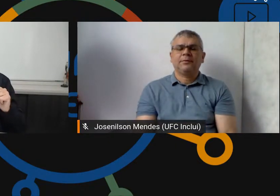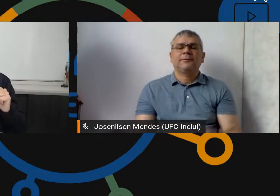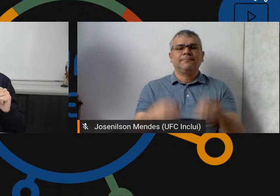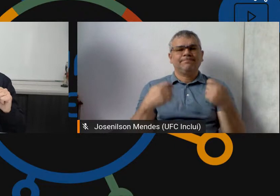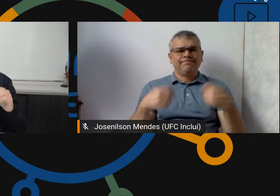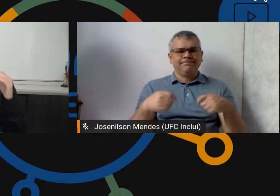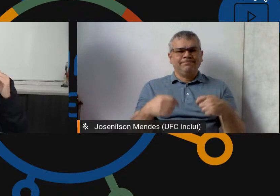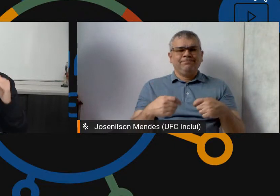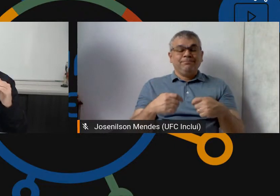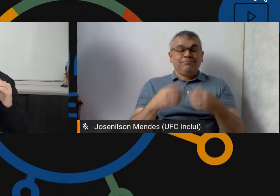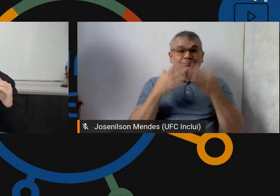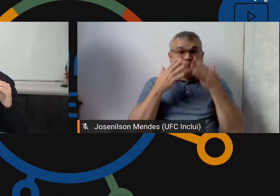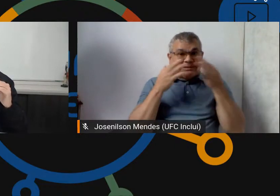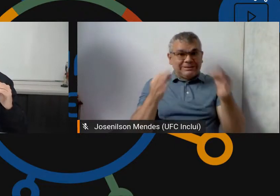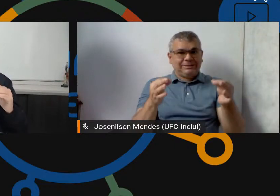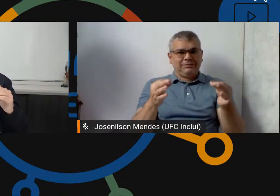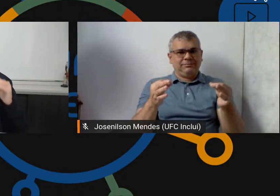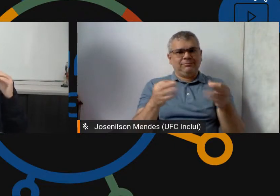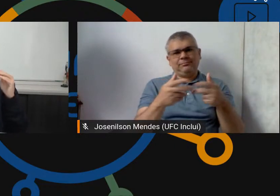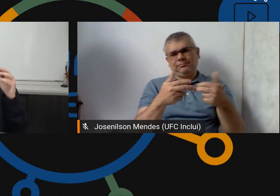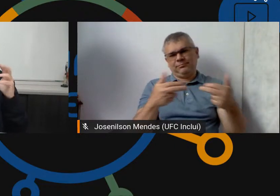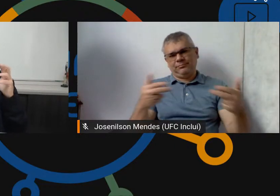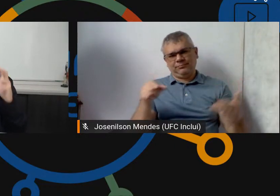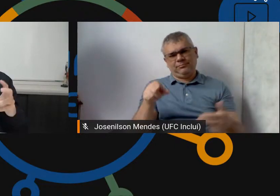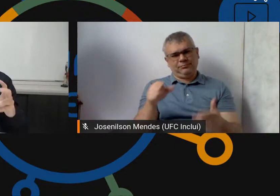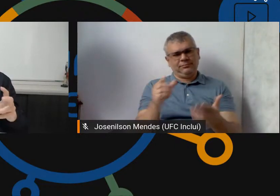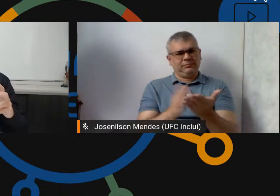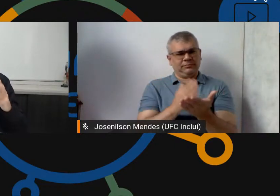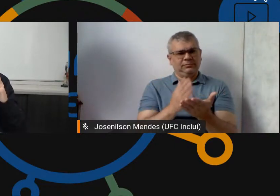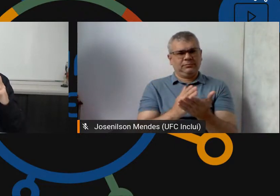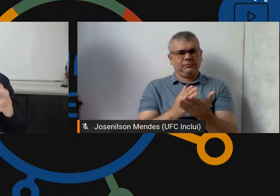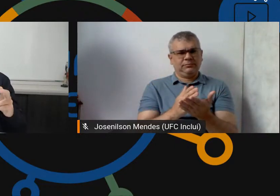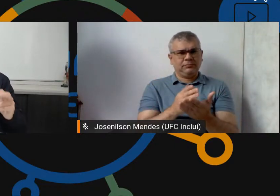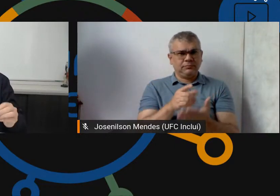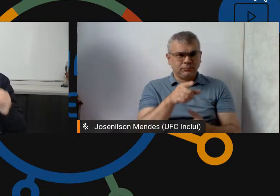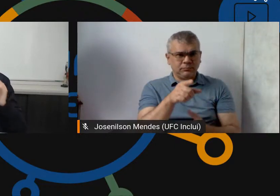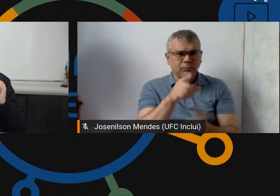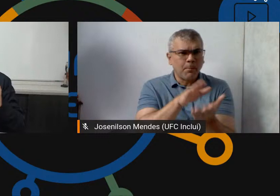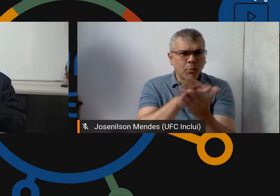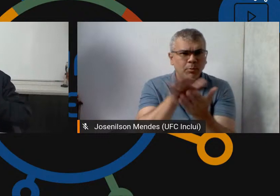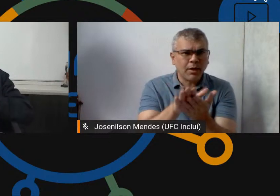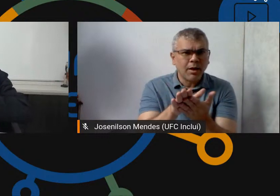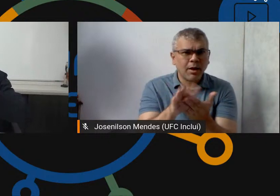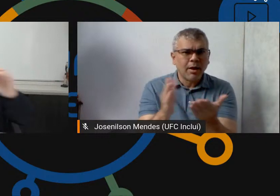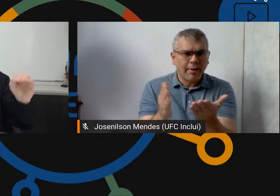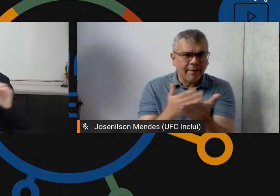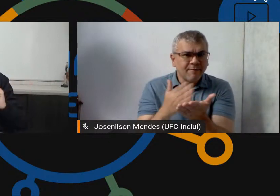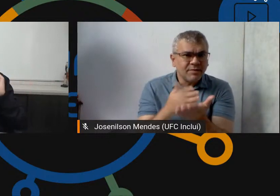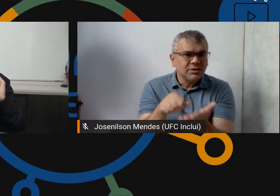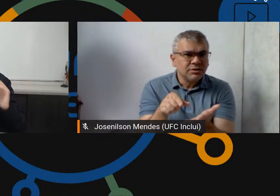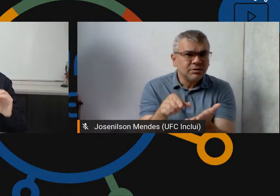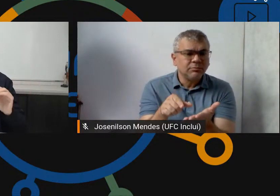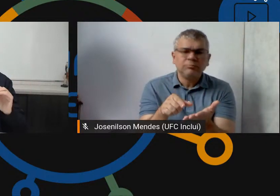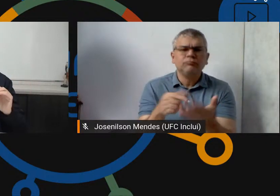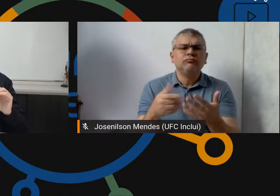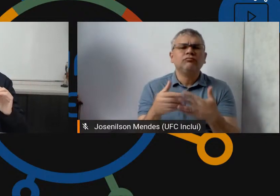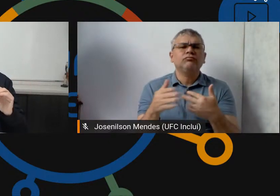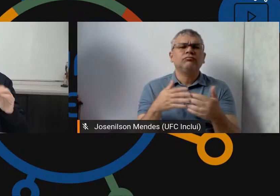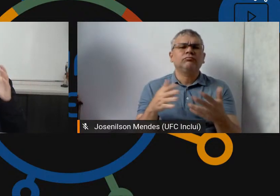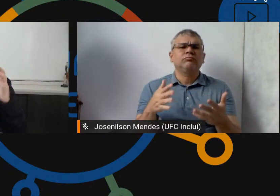isso. Por isso que eu falo para as pessoas, você vai publicar em revistas? Você pode ser de qualquer área. Eu digo o